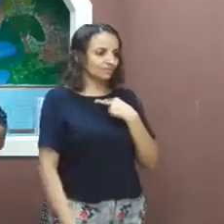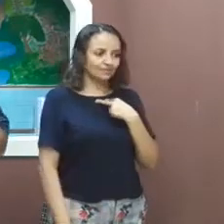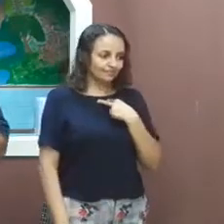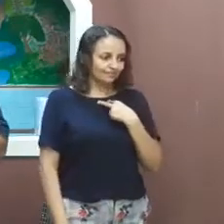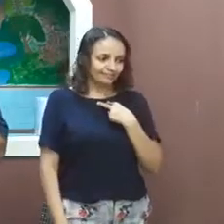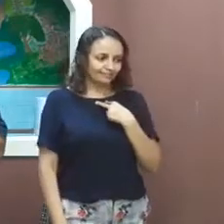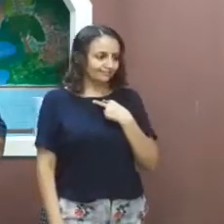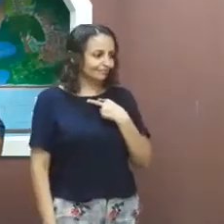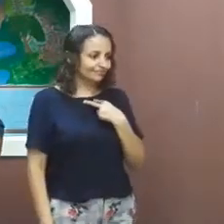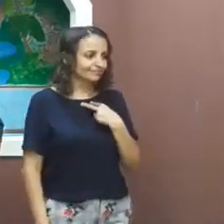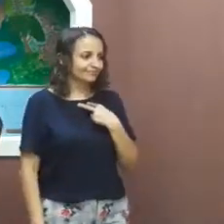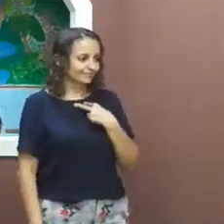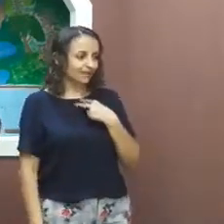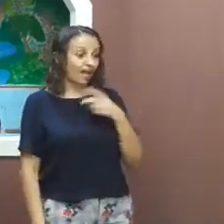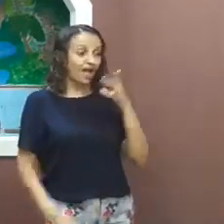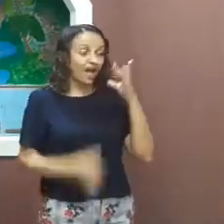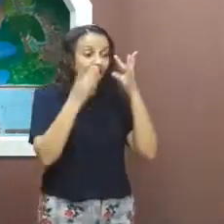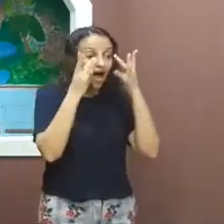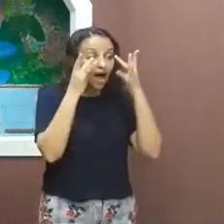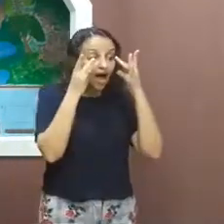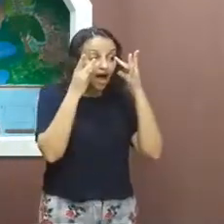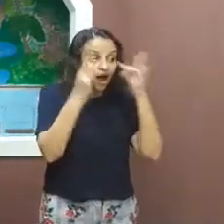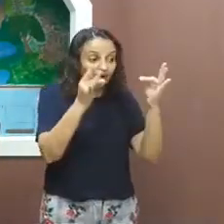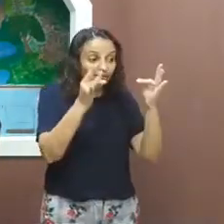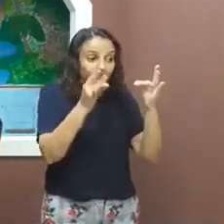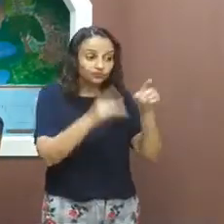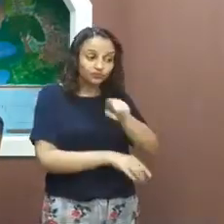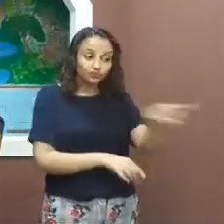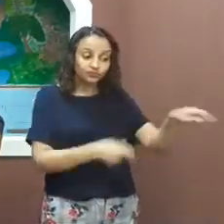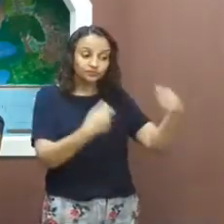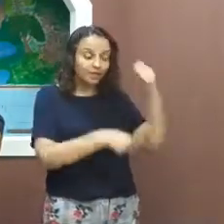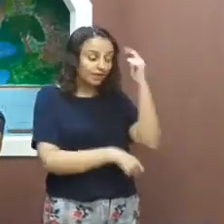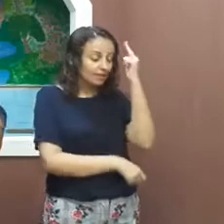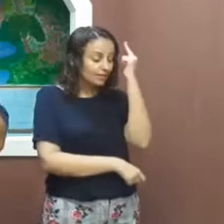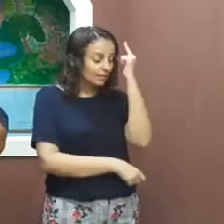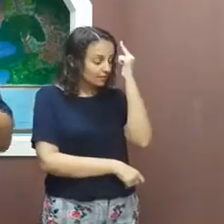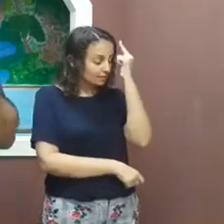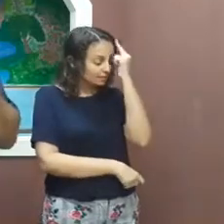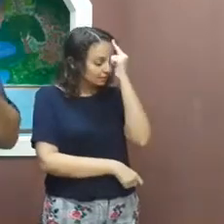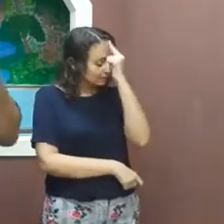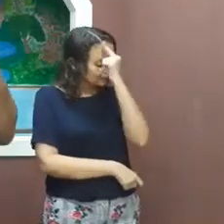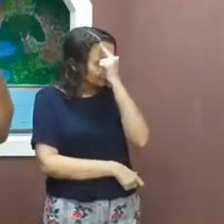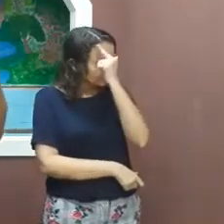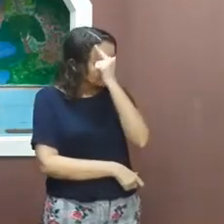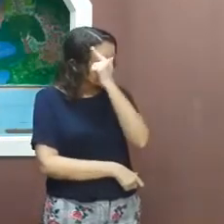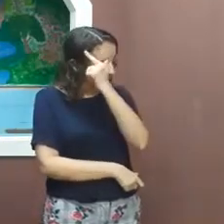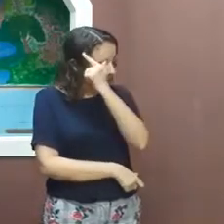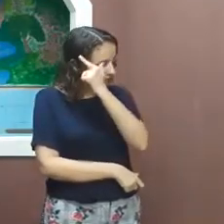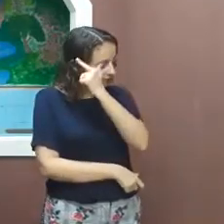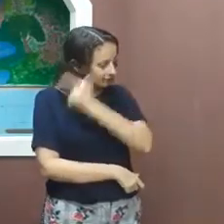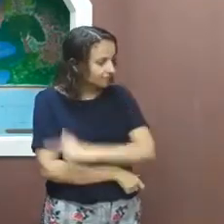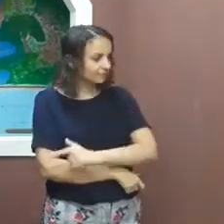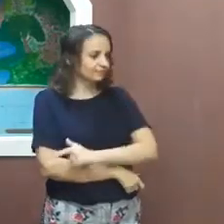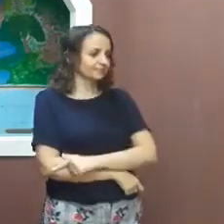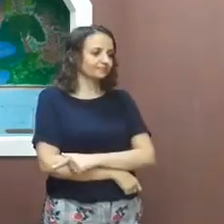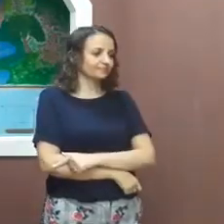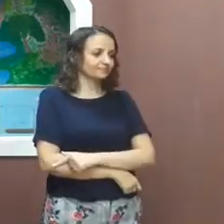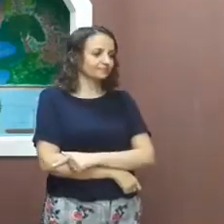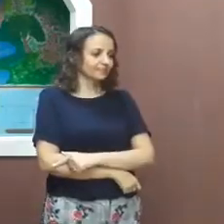amigo, faça uma higiene mental. Uma coisa que você pode conseguir